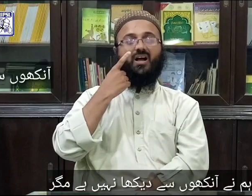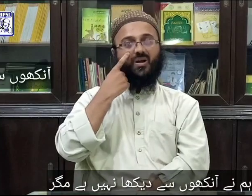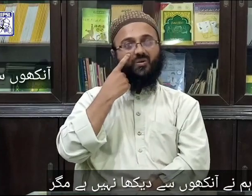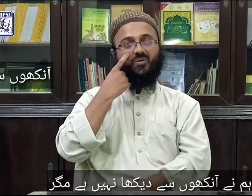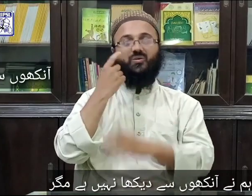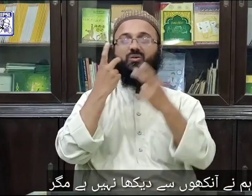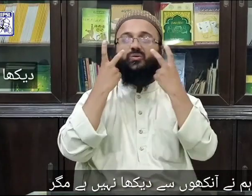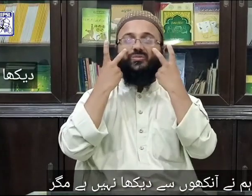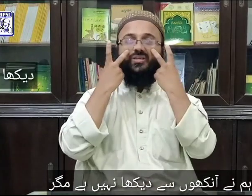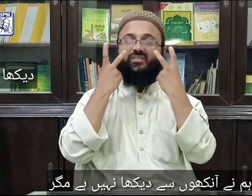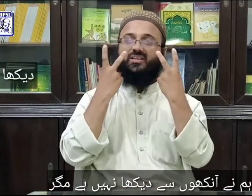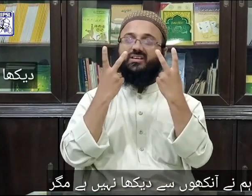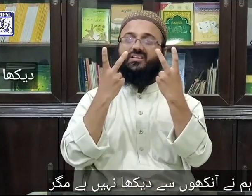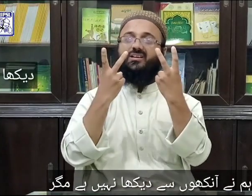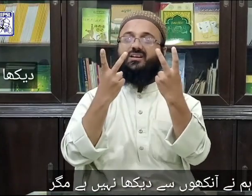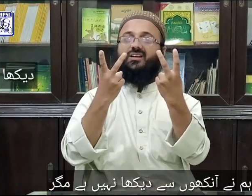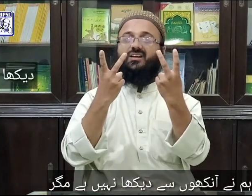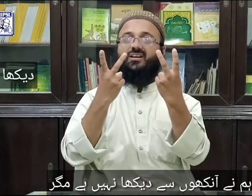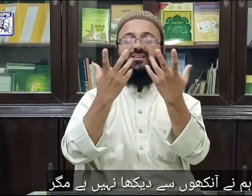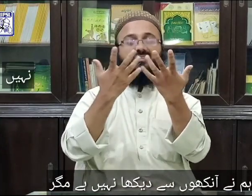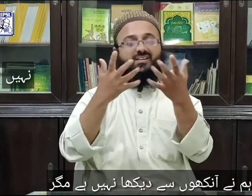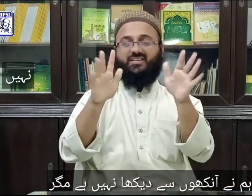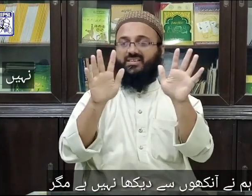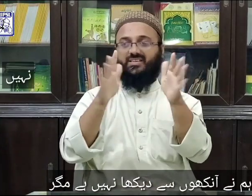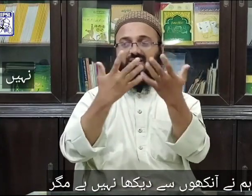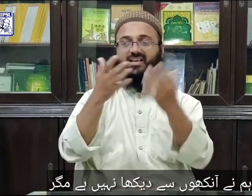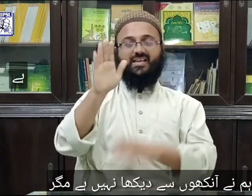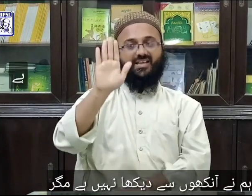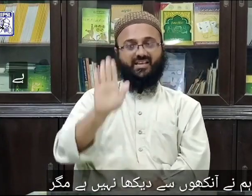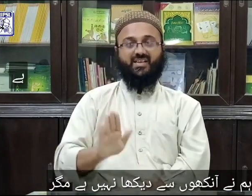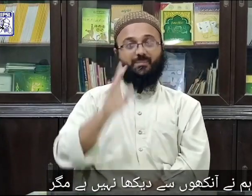آنکھوں سے دیکھا نہیں ہے